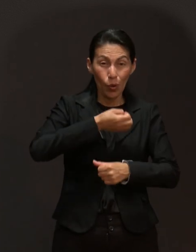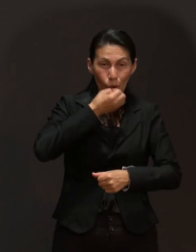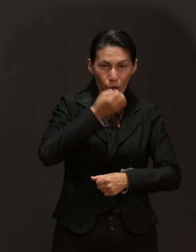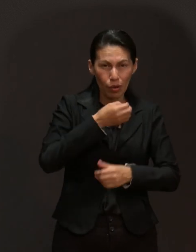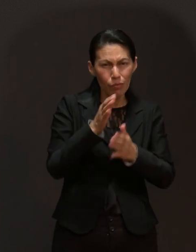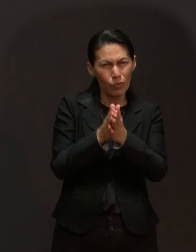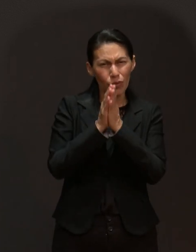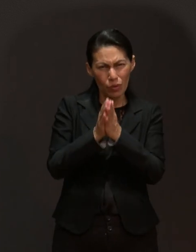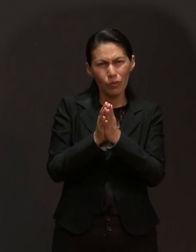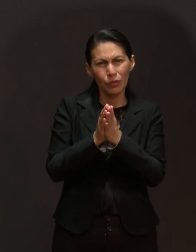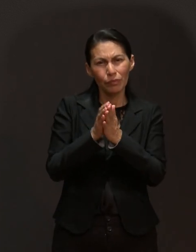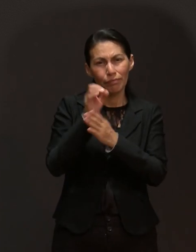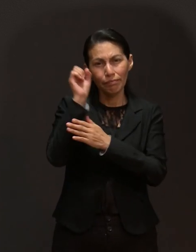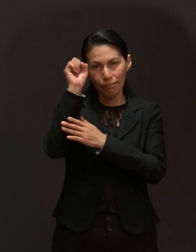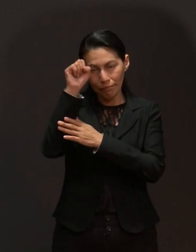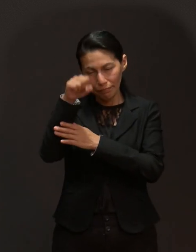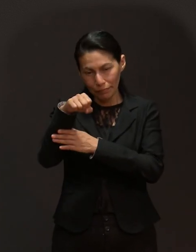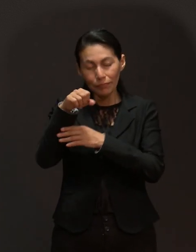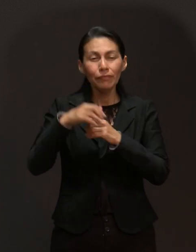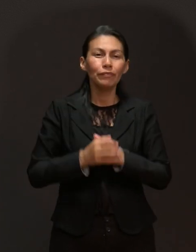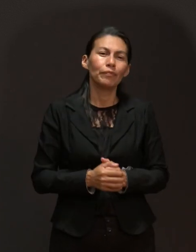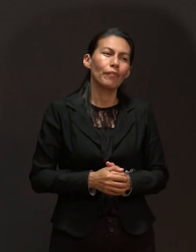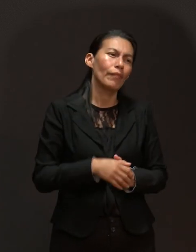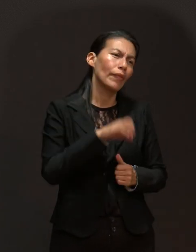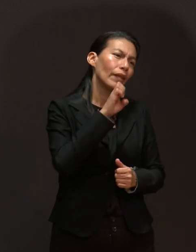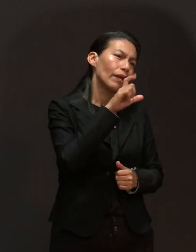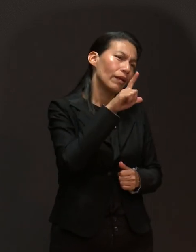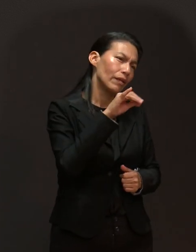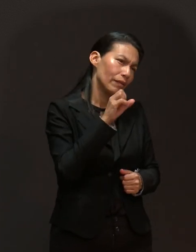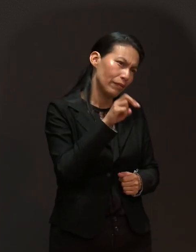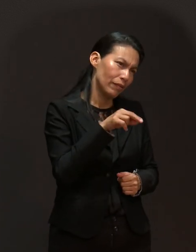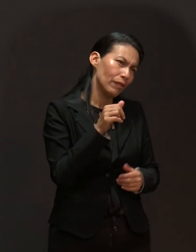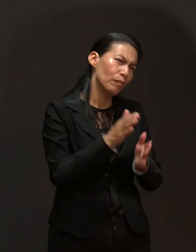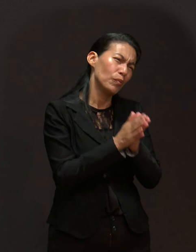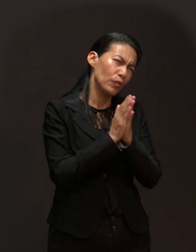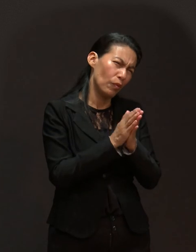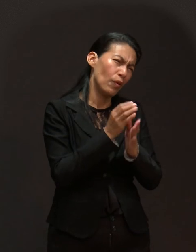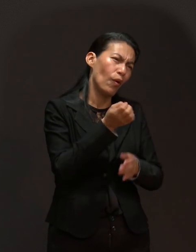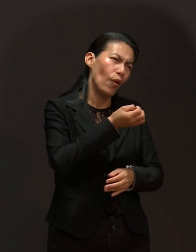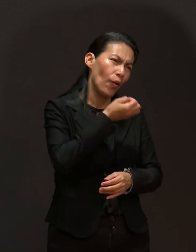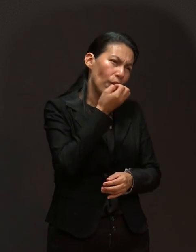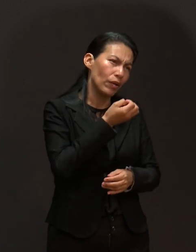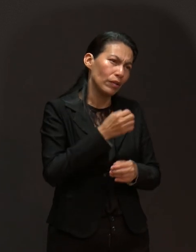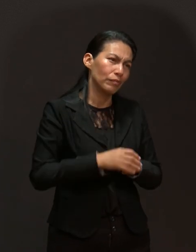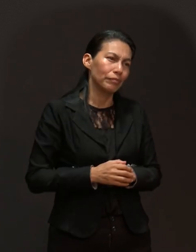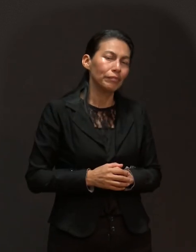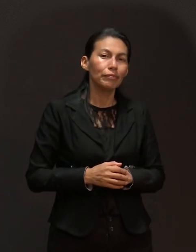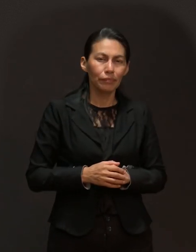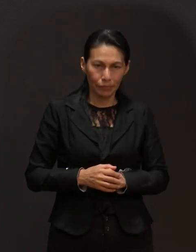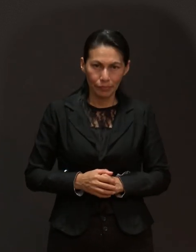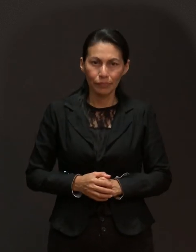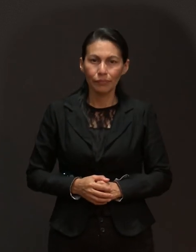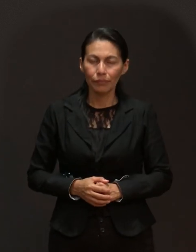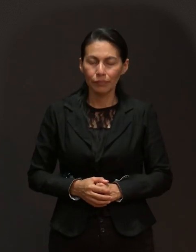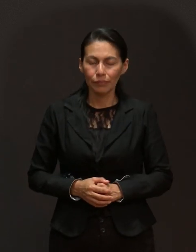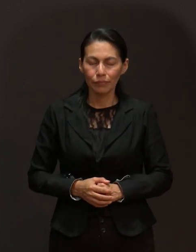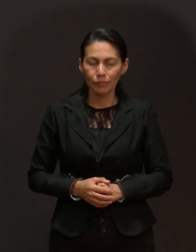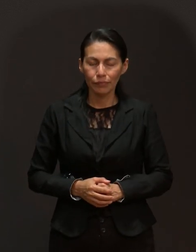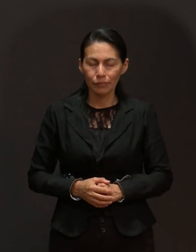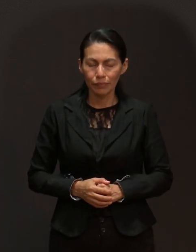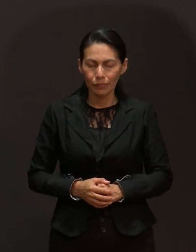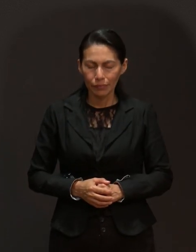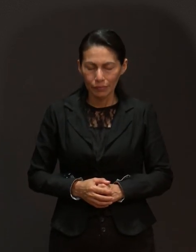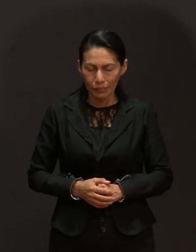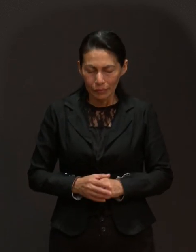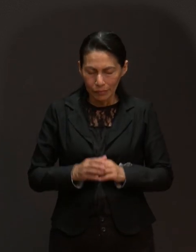a pedirles Que inclinen su rostro Allá donde estés Y voy a pedirle Eliana por favor Que tenga la bondad De dirigirnos en